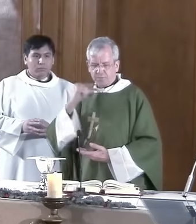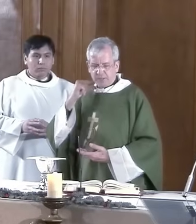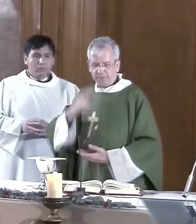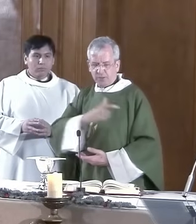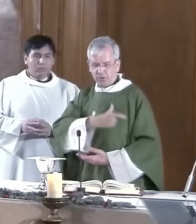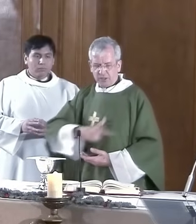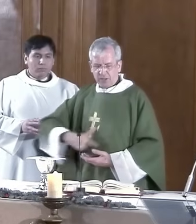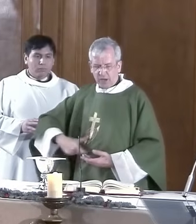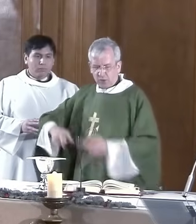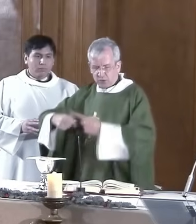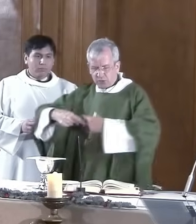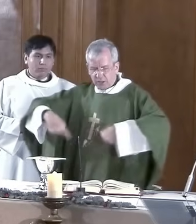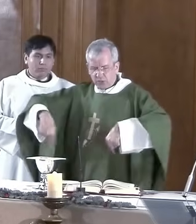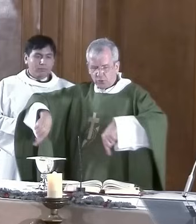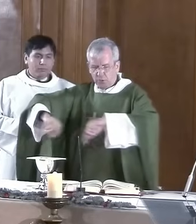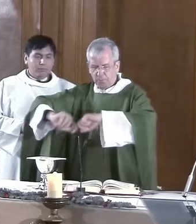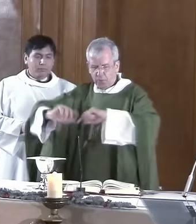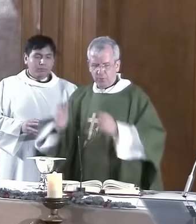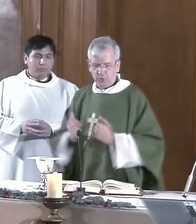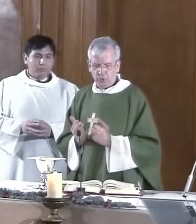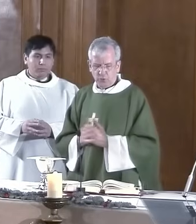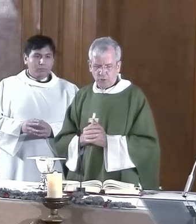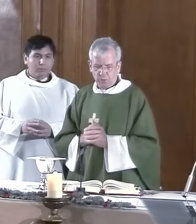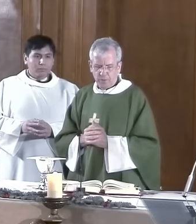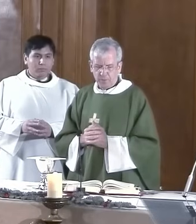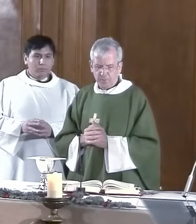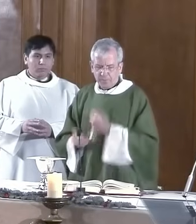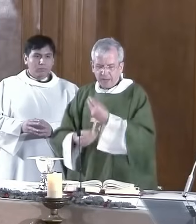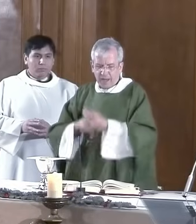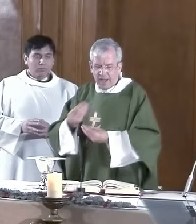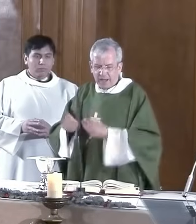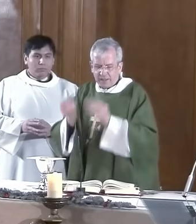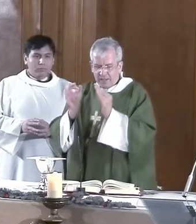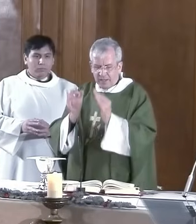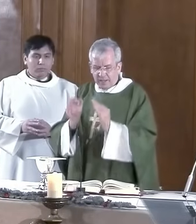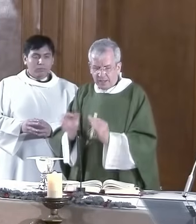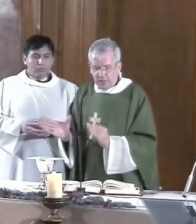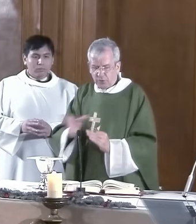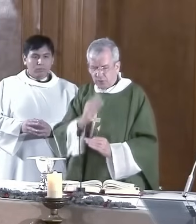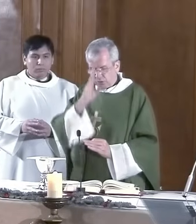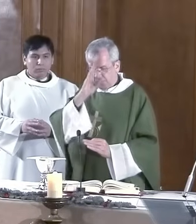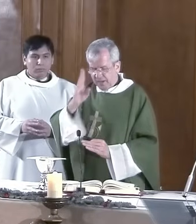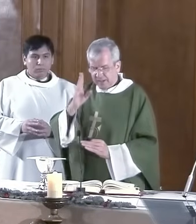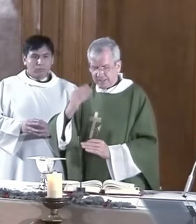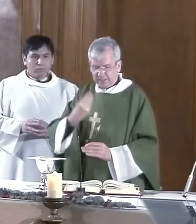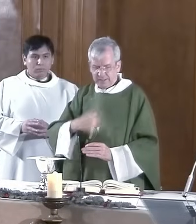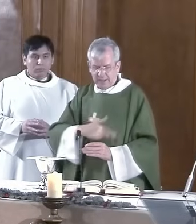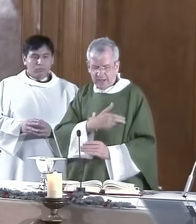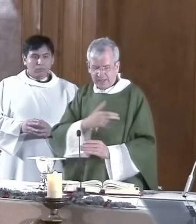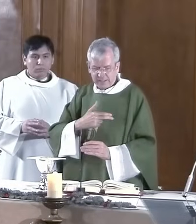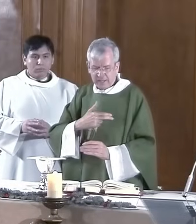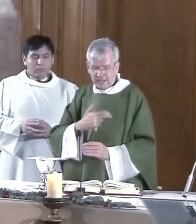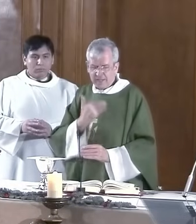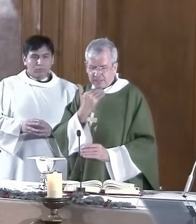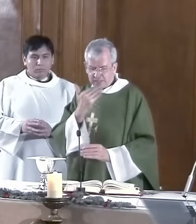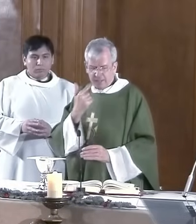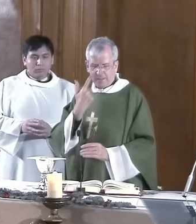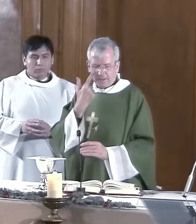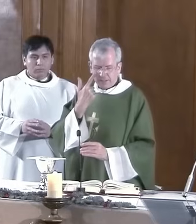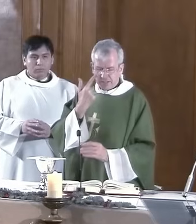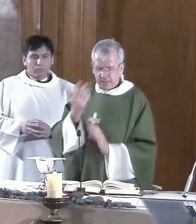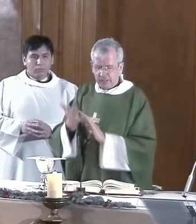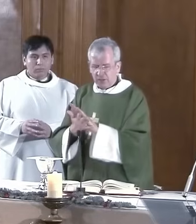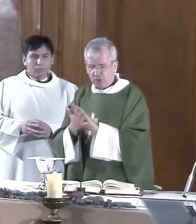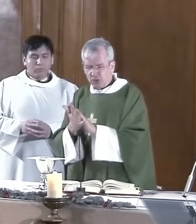obispos, presbíteros y diáconos y todo el pueblo, todo tu pueblo. Haz que todos los fieles de la Iglesia